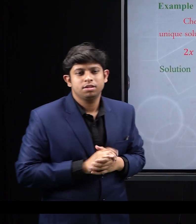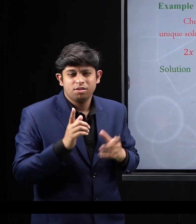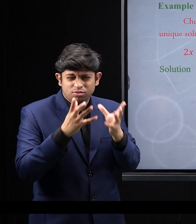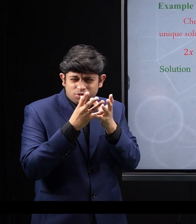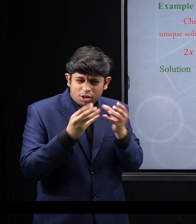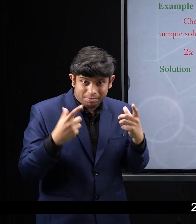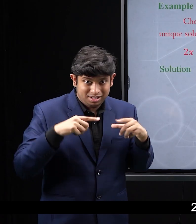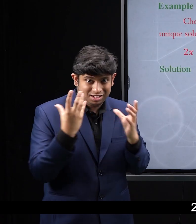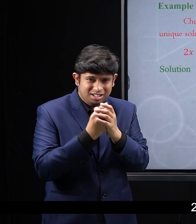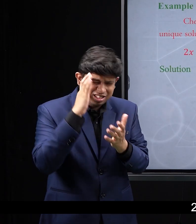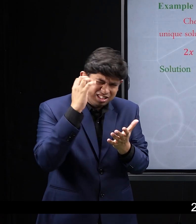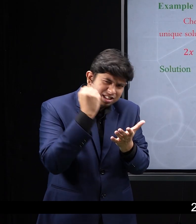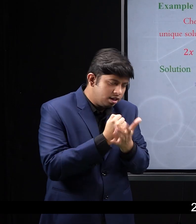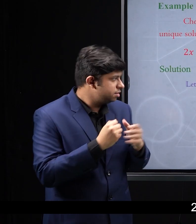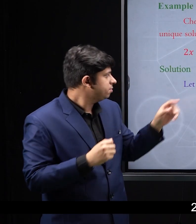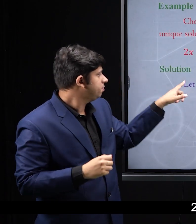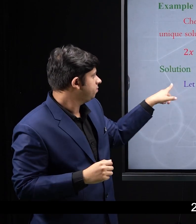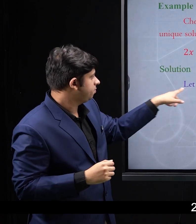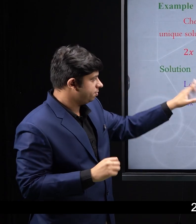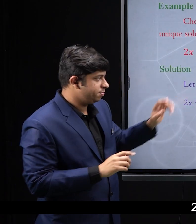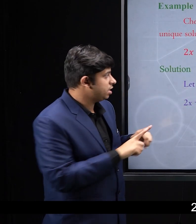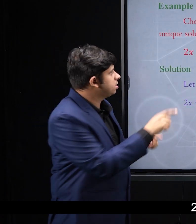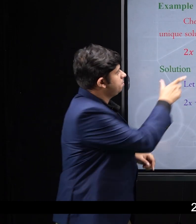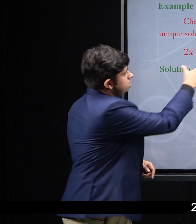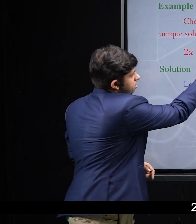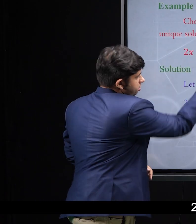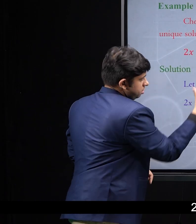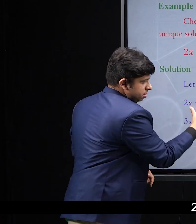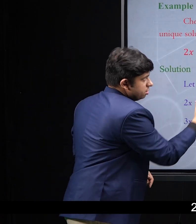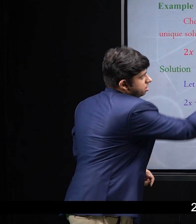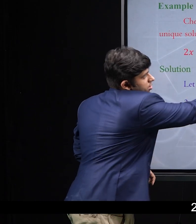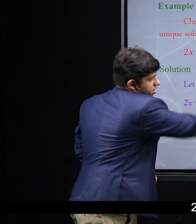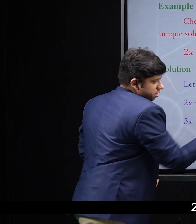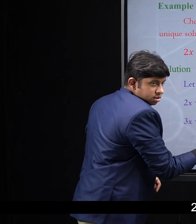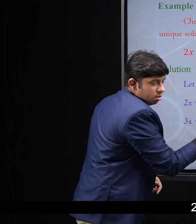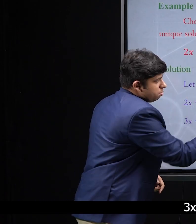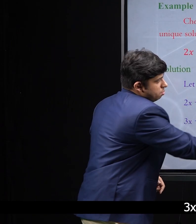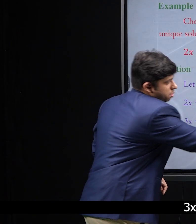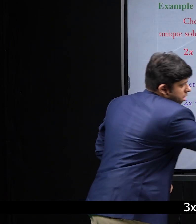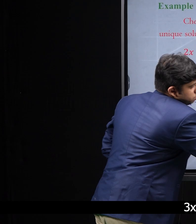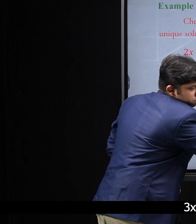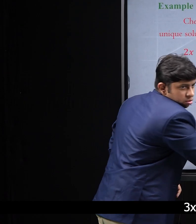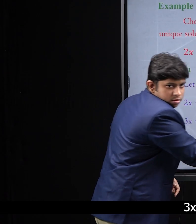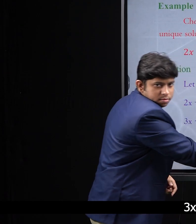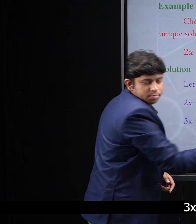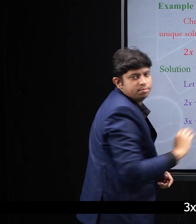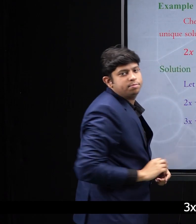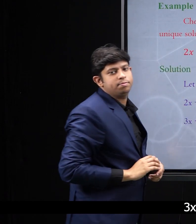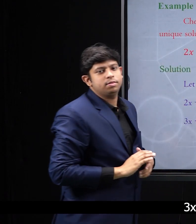ಪರಿಹಾರ 2x + 5y = 20 ಹೀಗೆ 1. 3x + 6y = 12